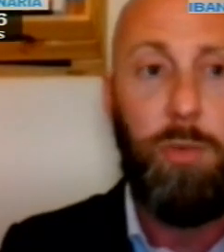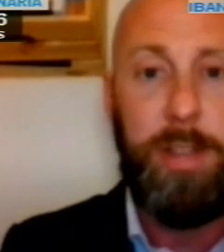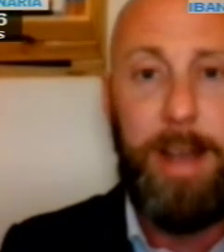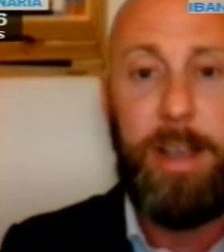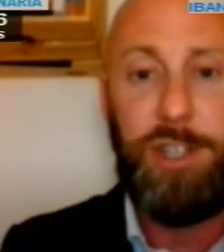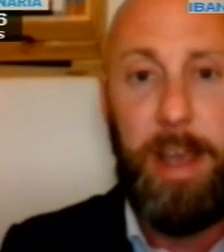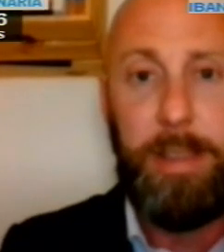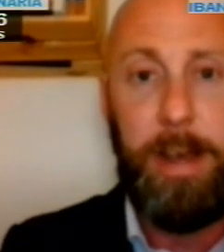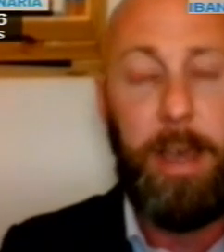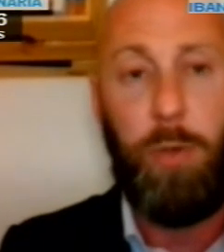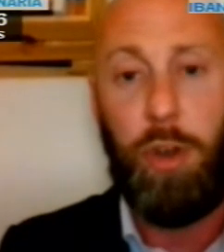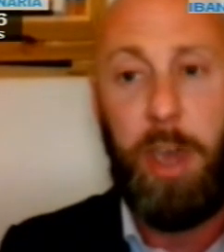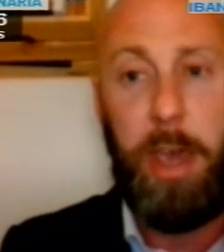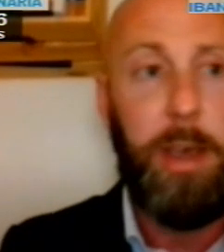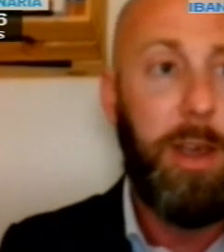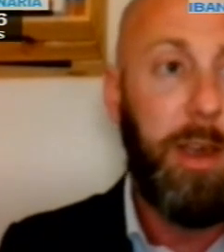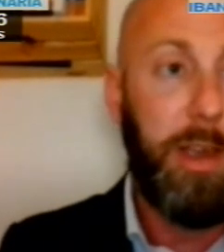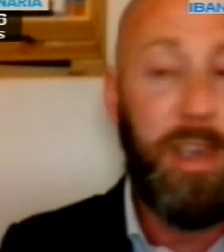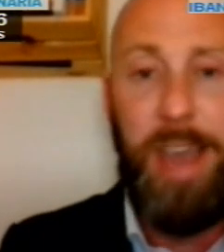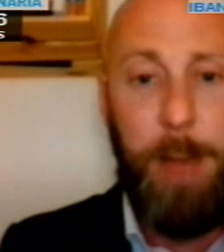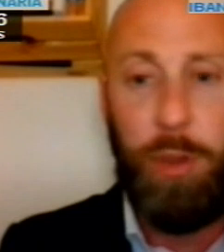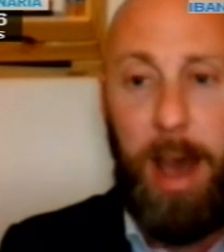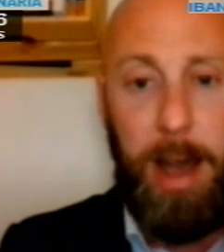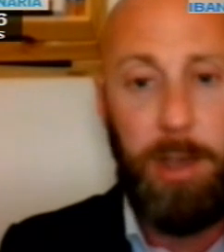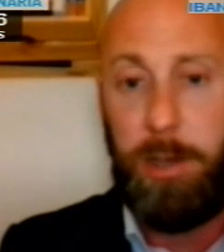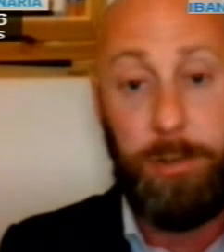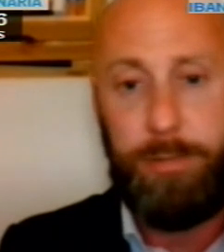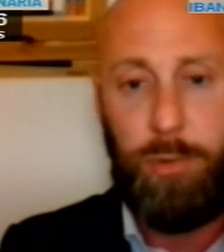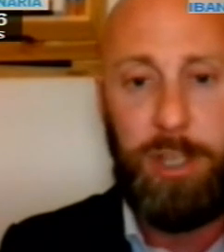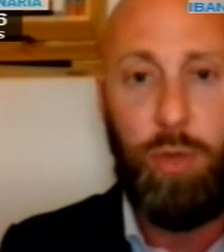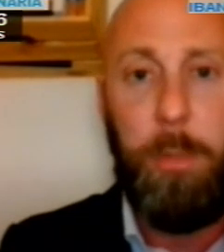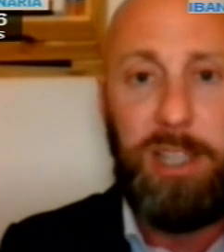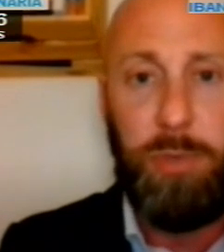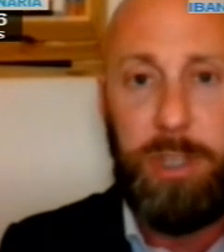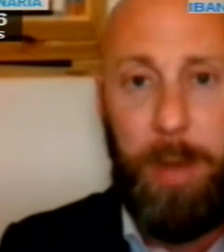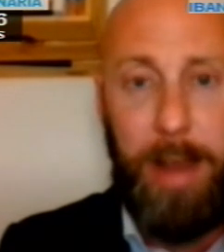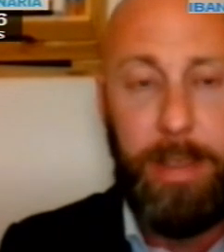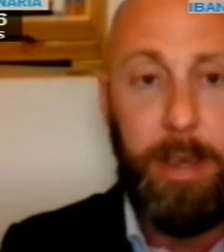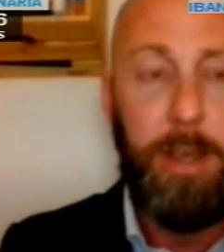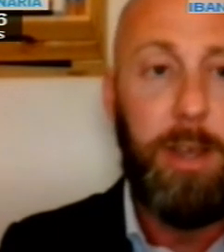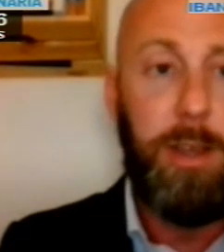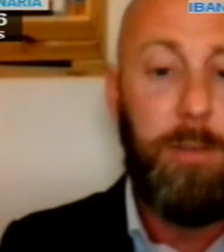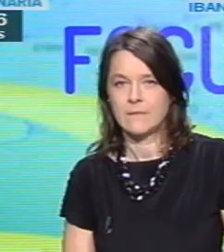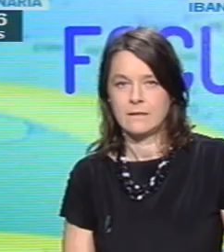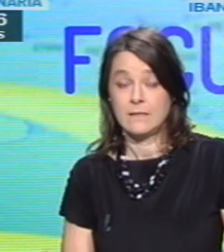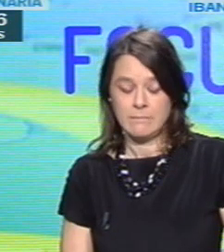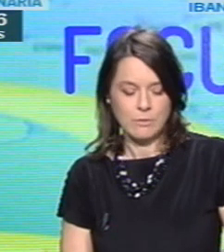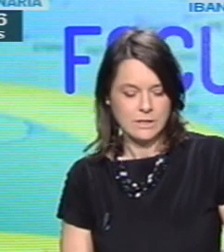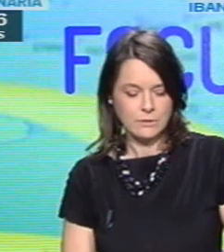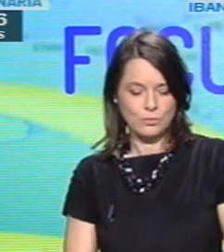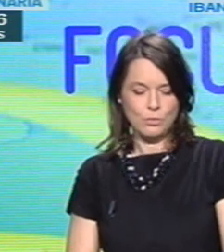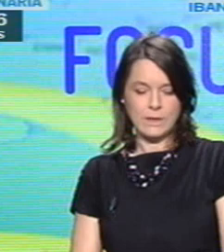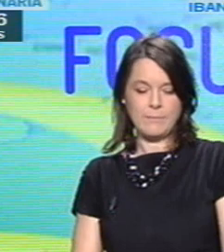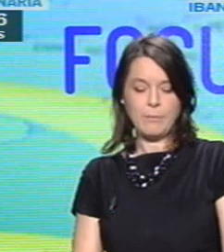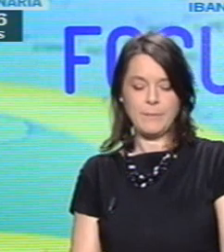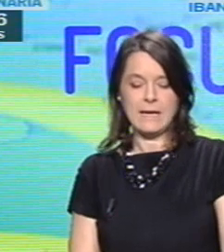di una data certa, è quello che chiediamo da quasi due mesi a questa parte. Abbiamo